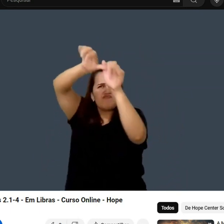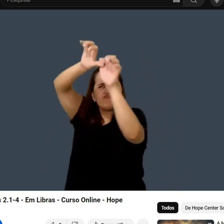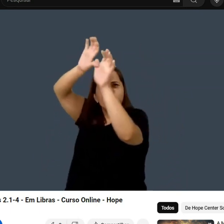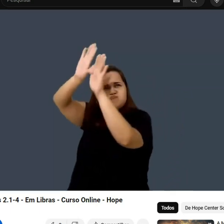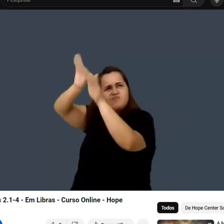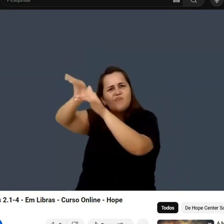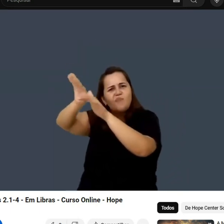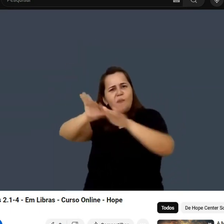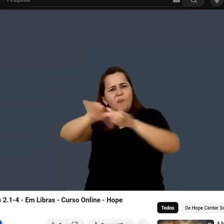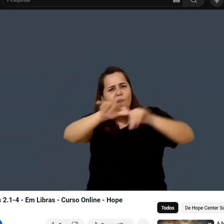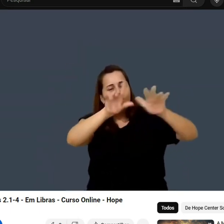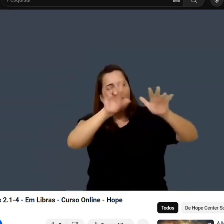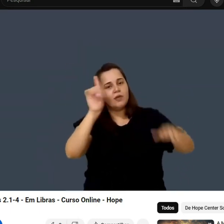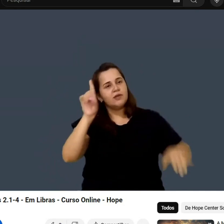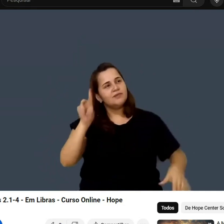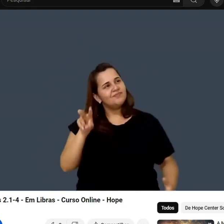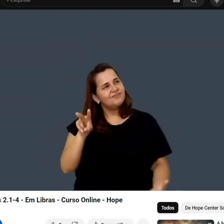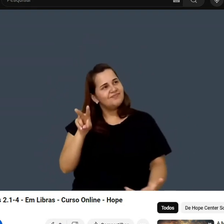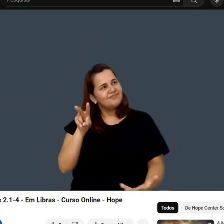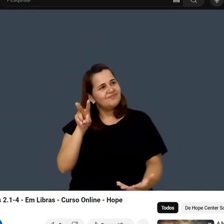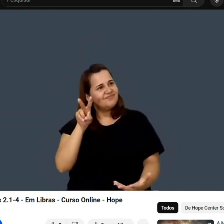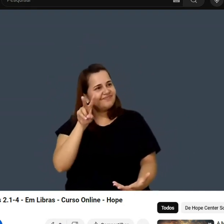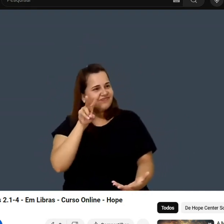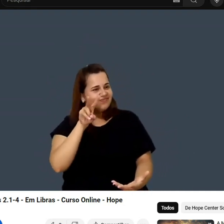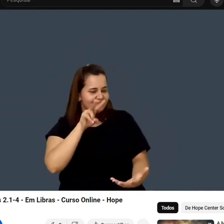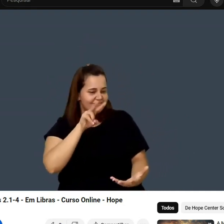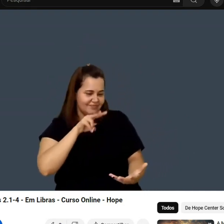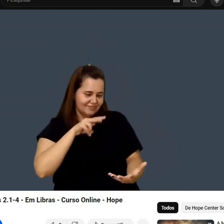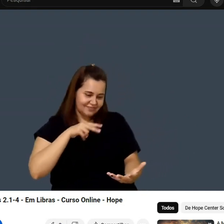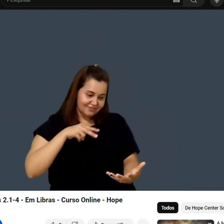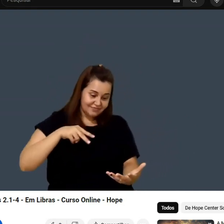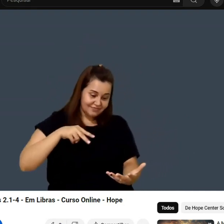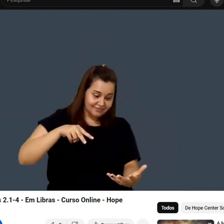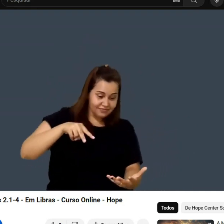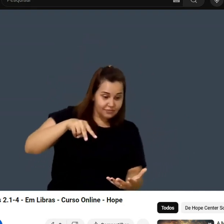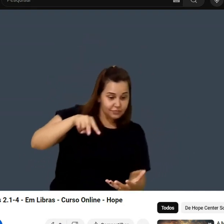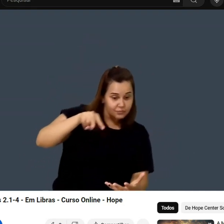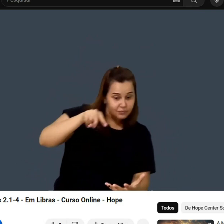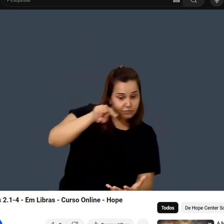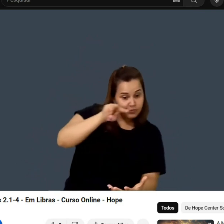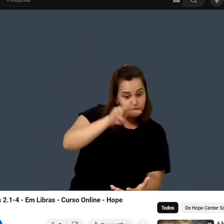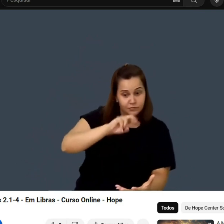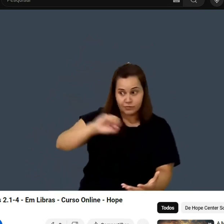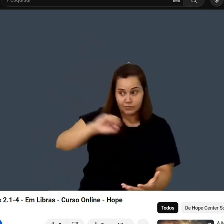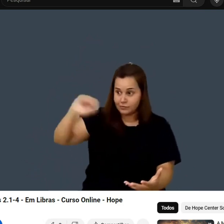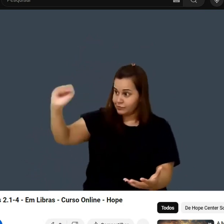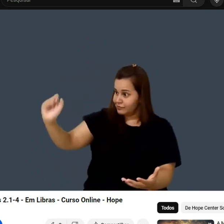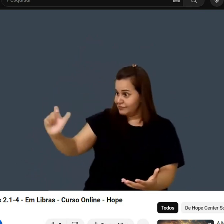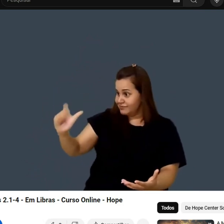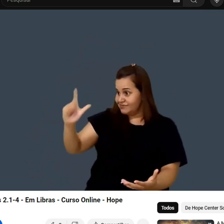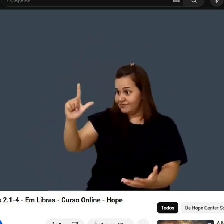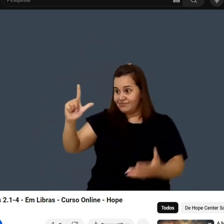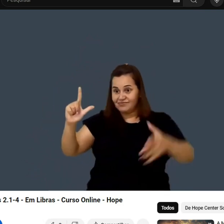terra, né? E aqueles que também com asas que voam pelo céu. E Deus olhou para a terra,